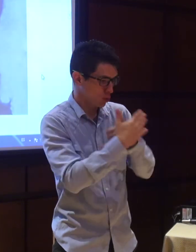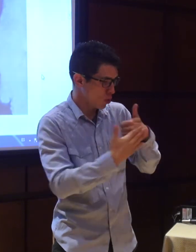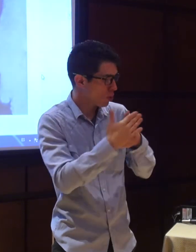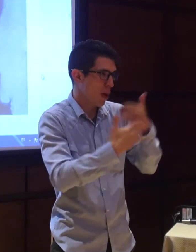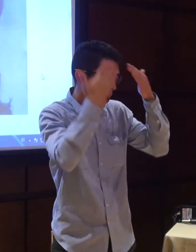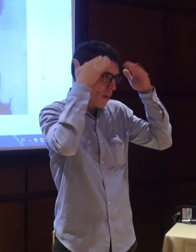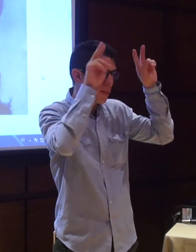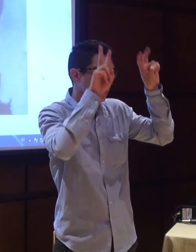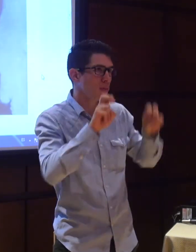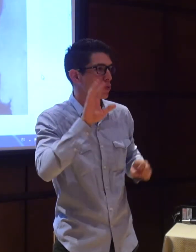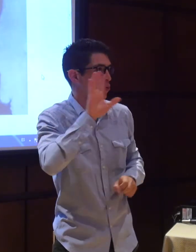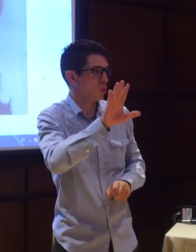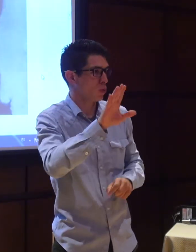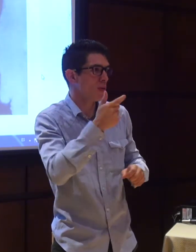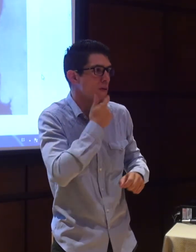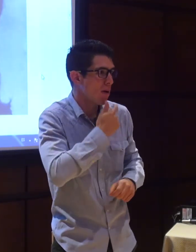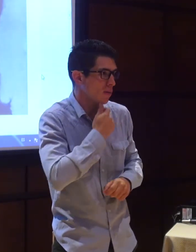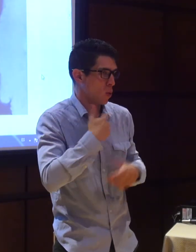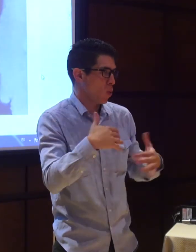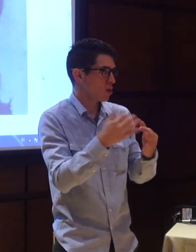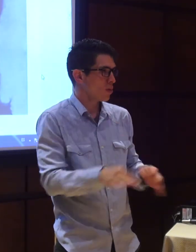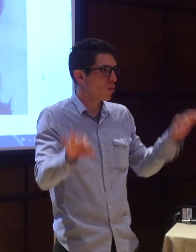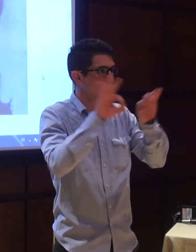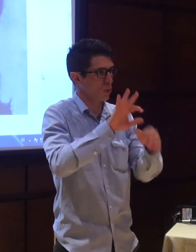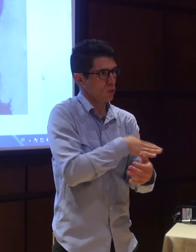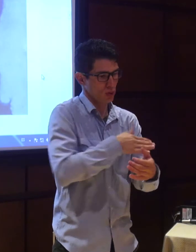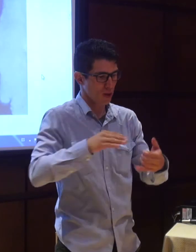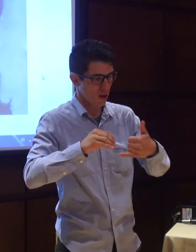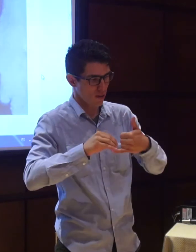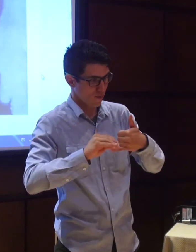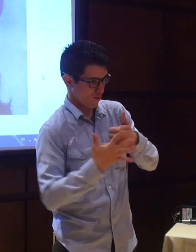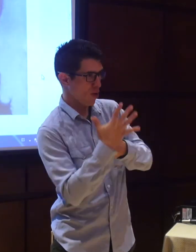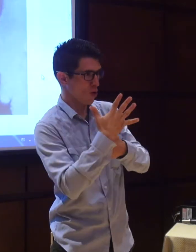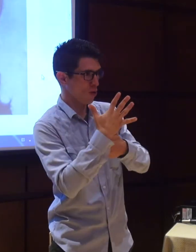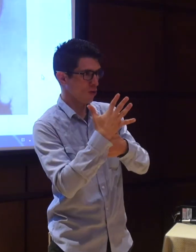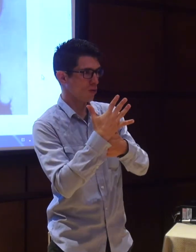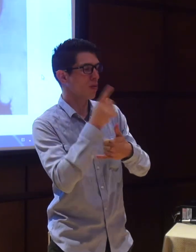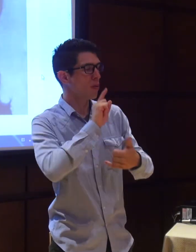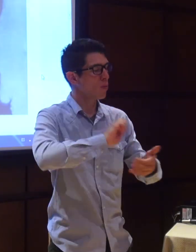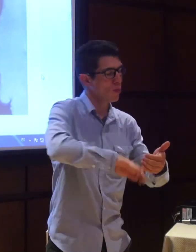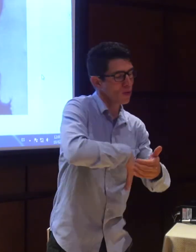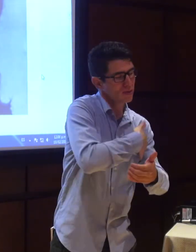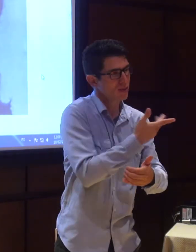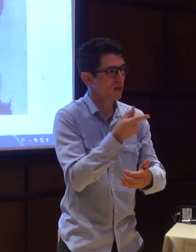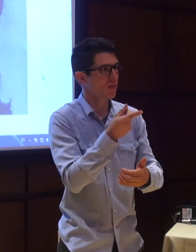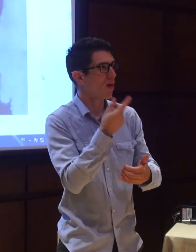bastantes personas sordas. A veces en el tema de la música nosotros no conocemos mucho, no sabíamos de Leandro Díaz,